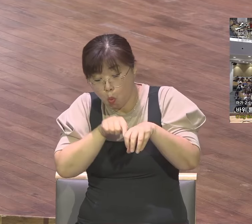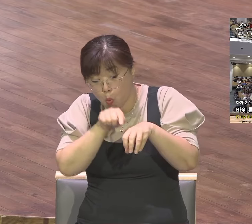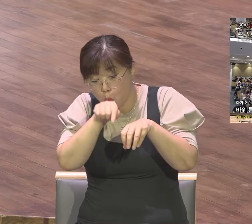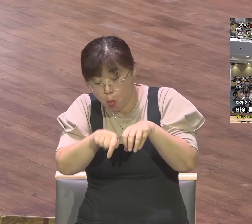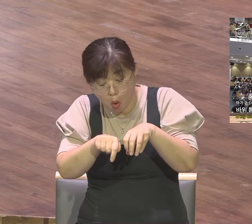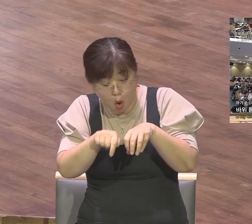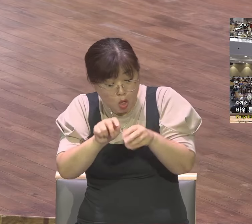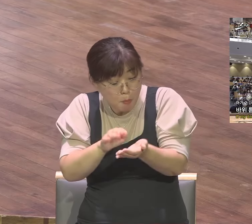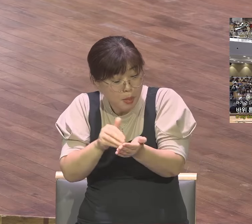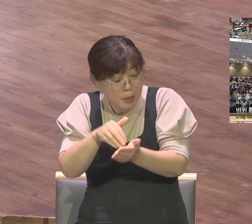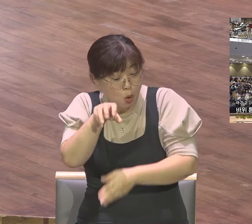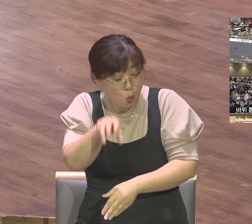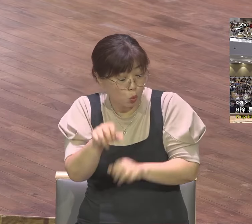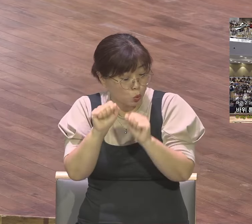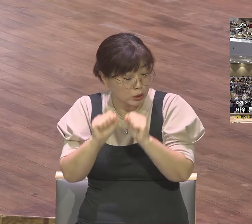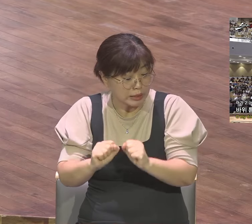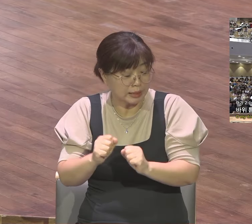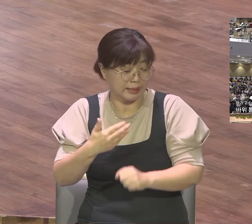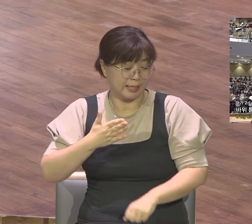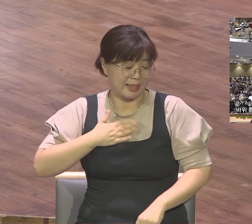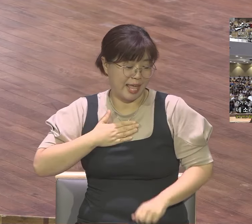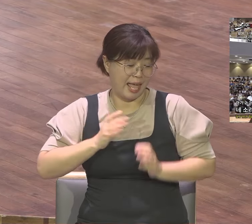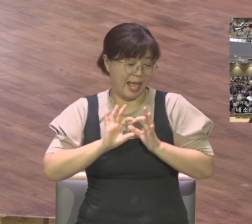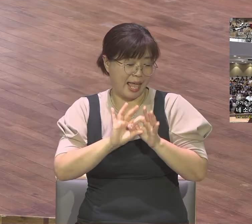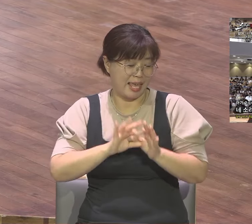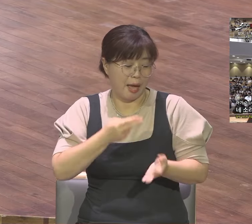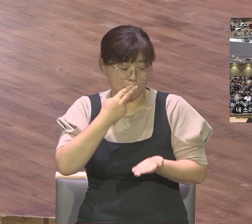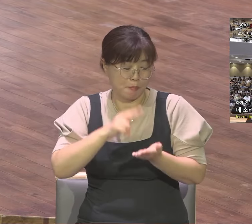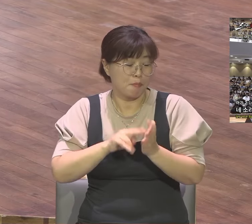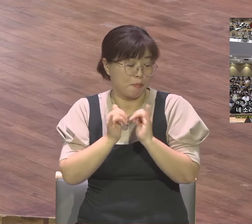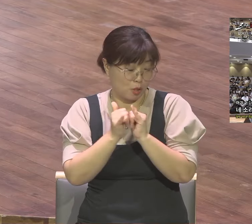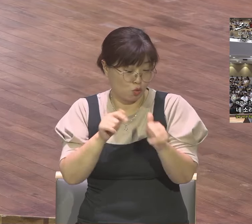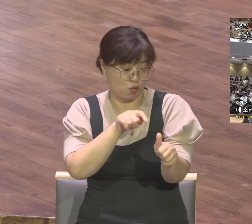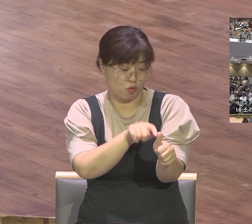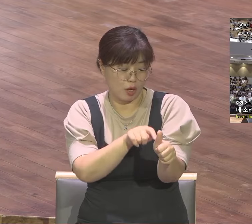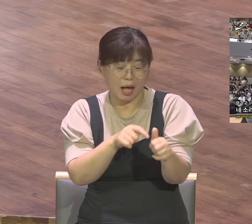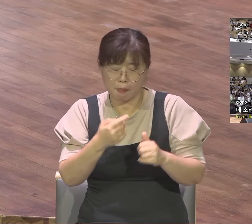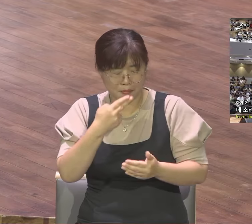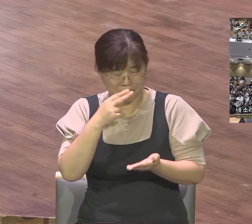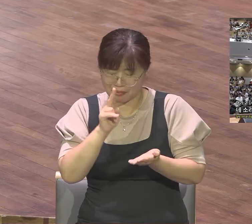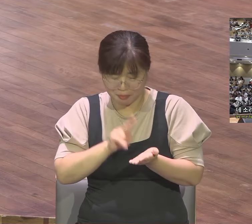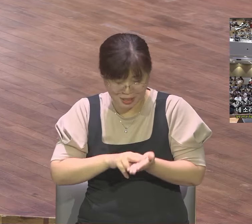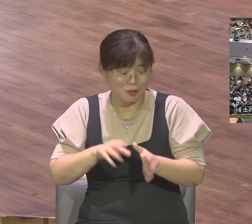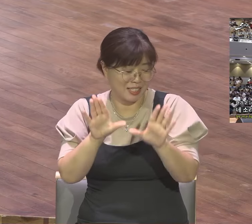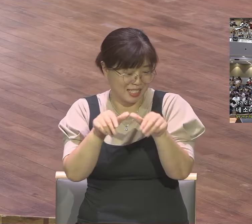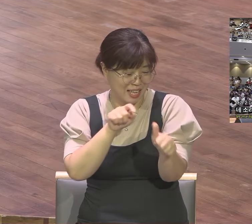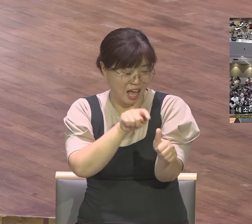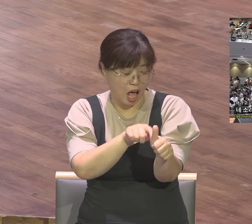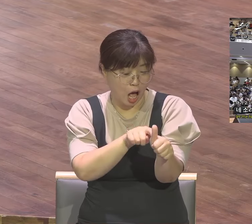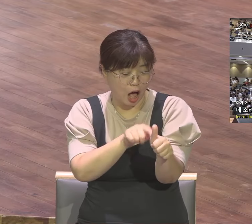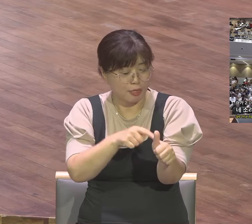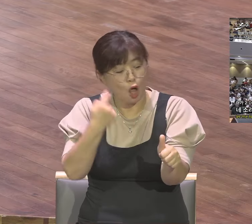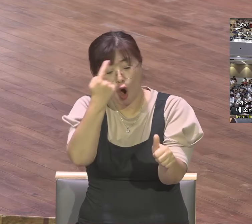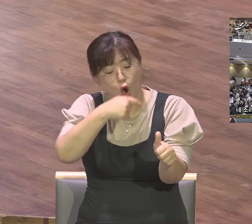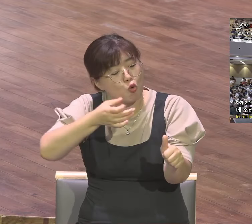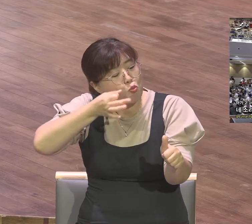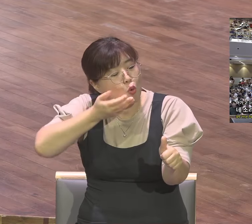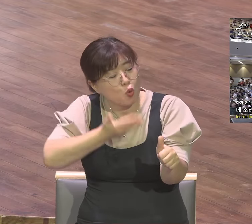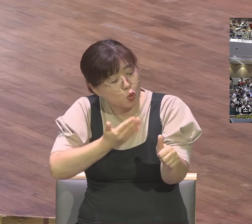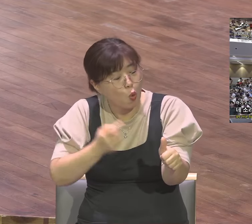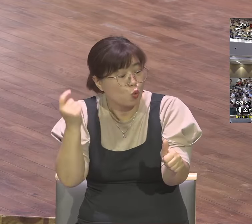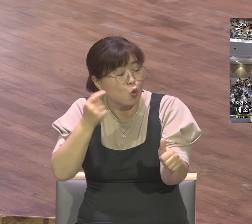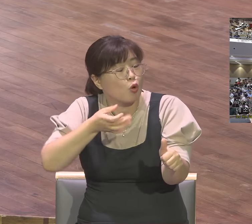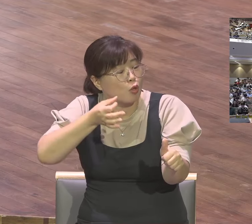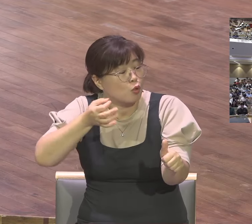나의 비둘기야 내가 너 얼굴을 보게 하라. 너 소리를 듣게 하라. 너 소리는 부드럽고 너 얼굴은 아름답구나.